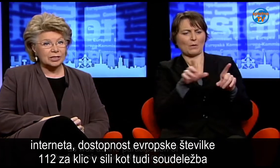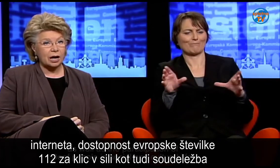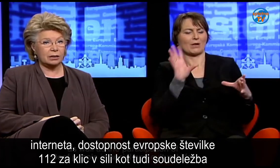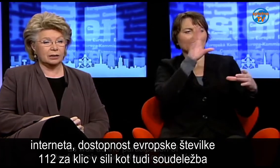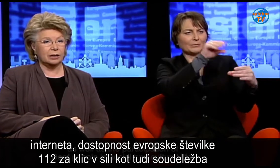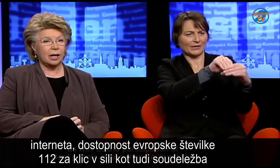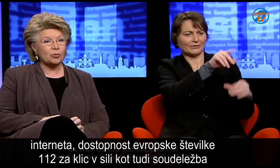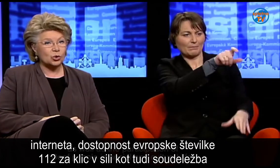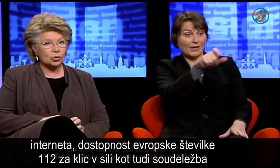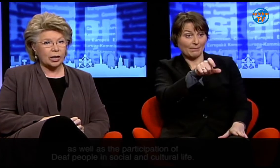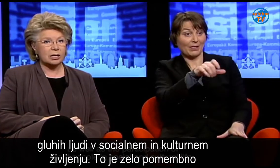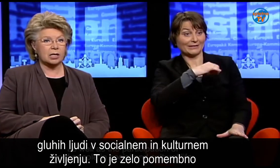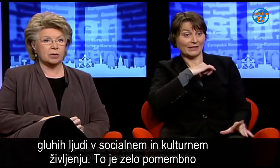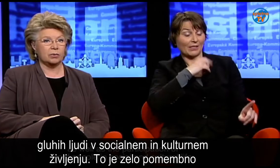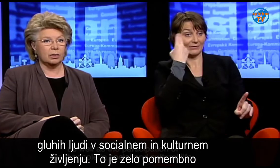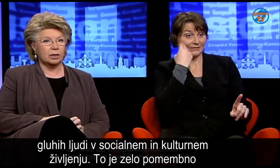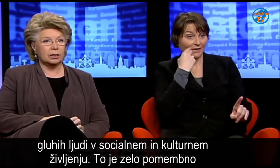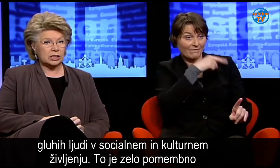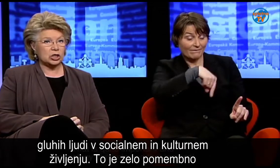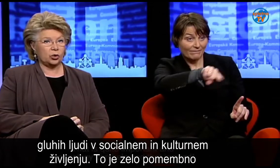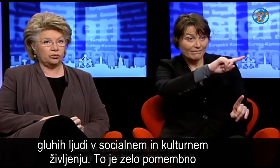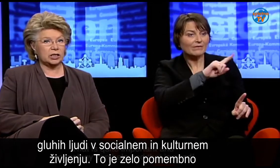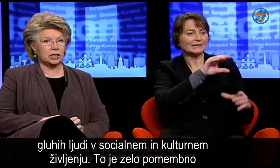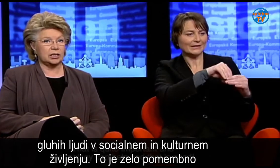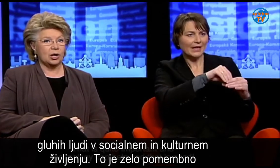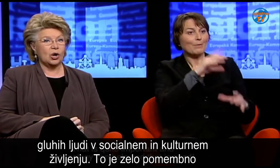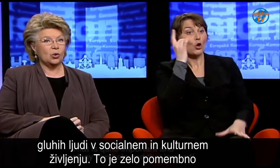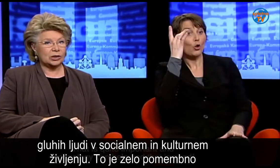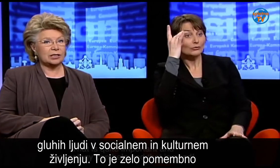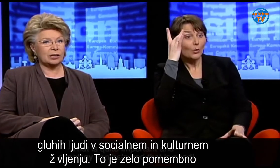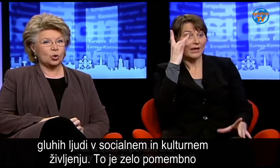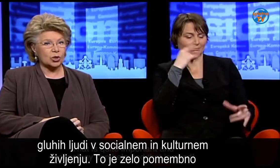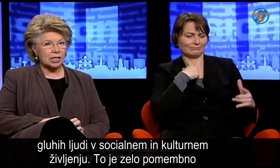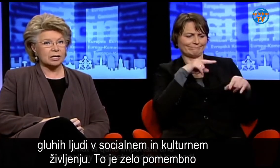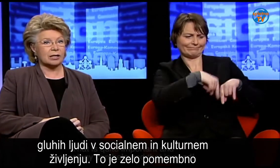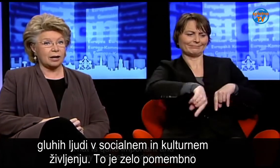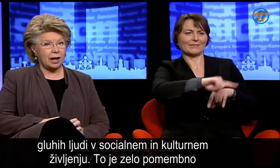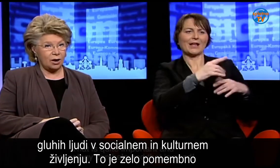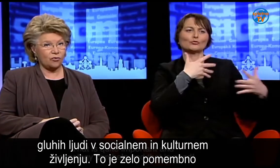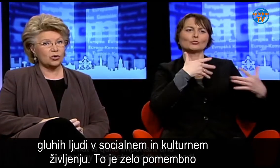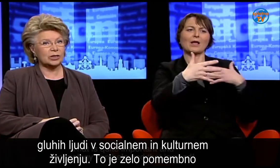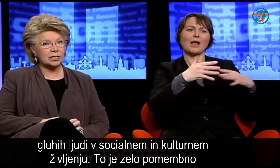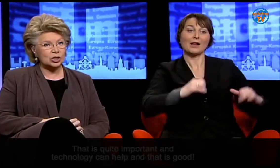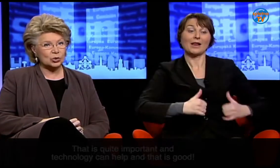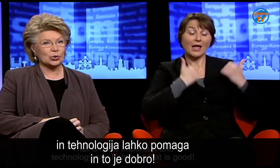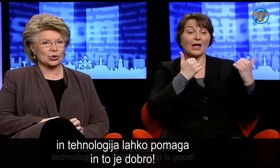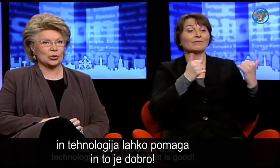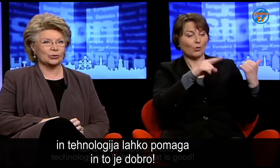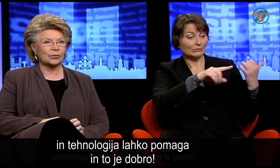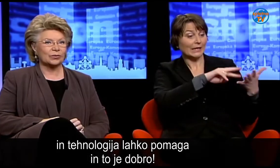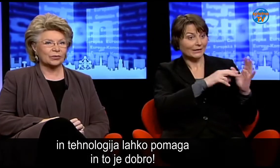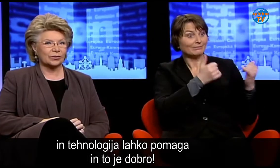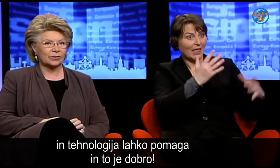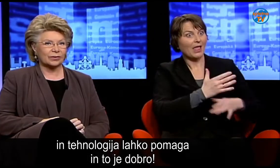am sozialen, am kulturellen Leben, die sind doch wichtig. Und die Technologie kann helfen und das ist gut